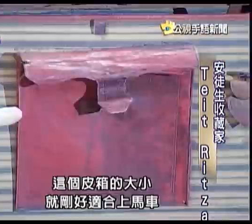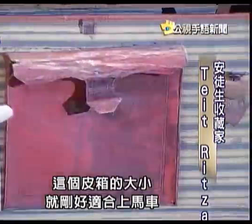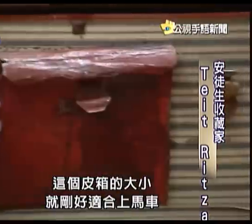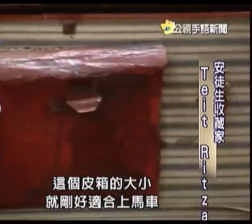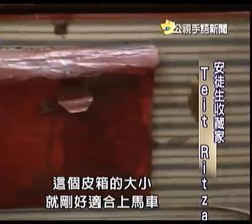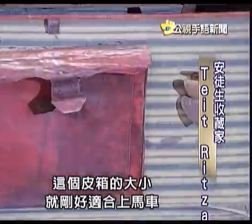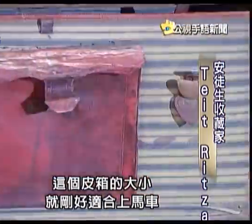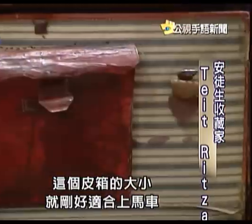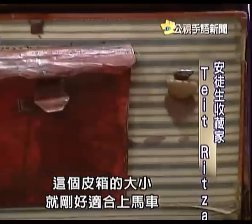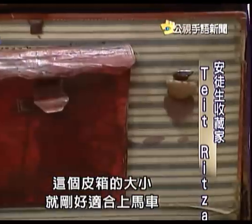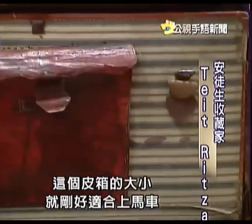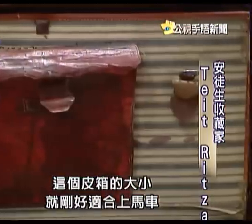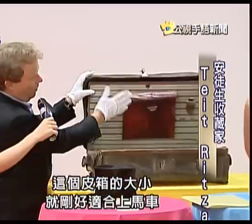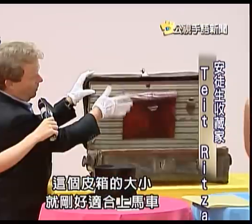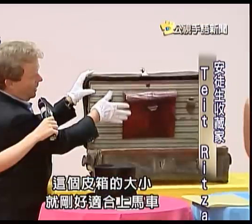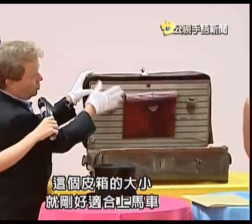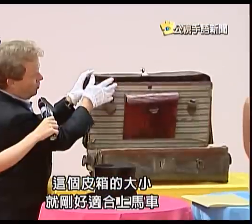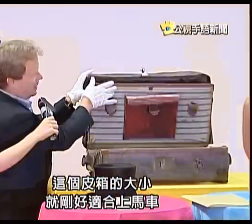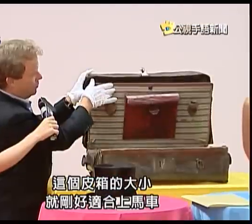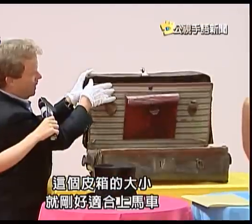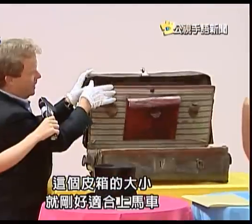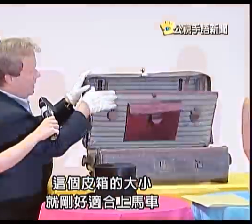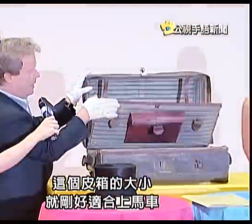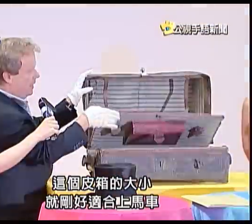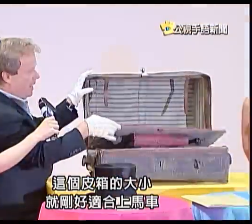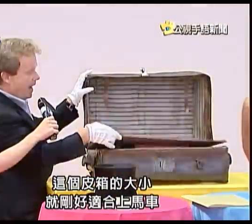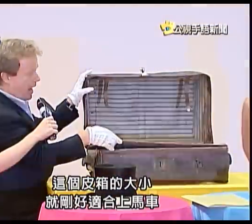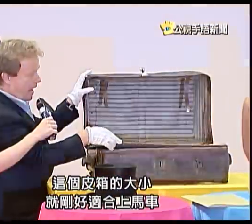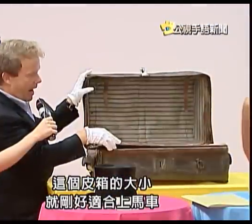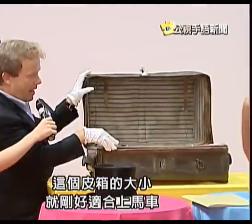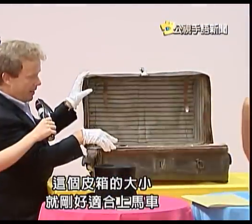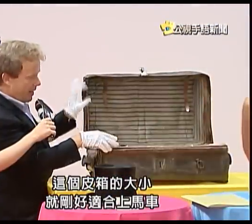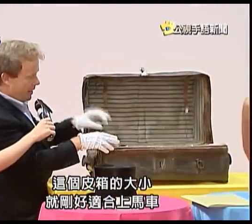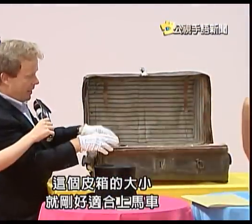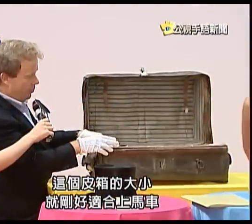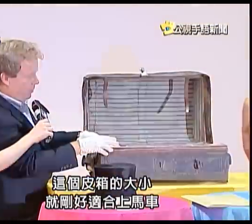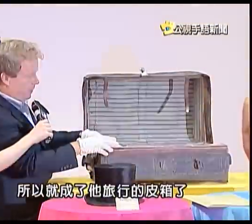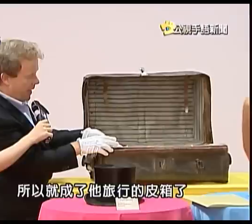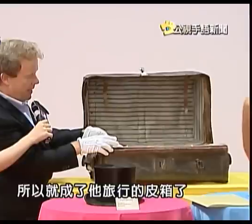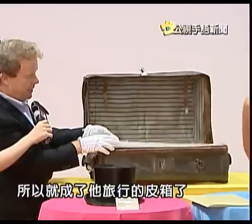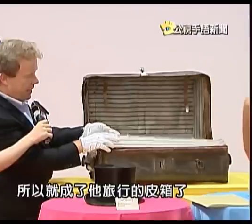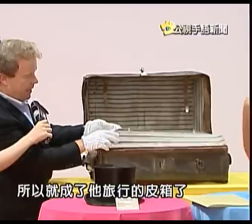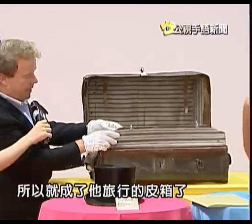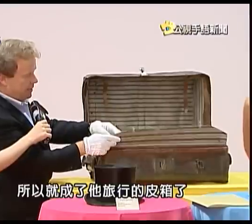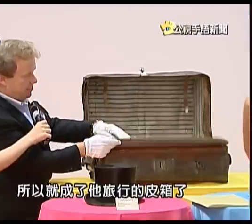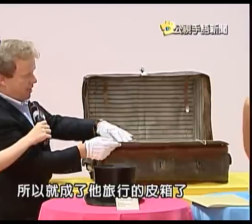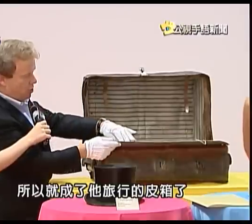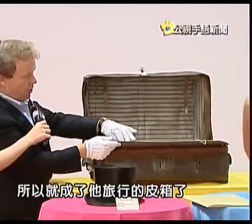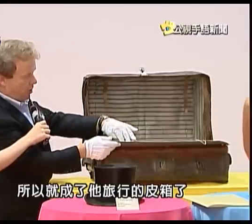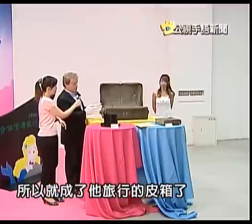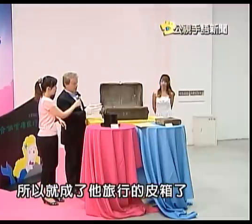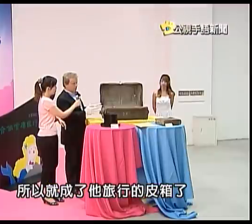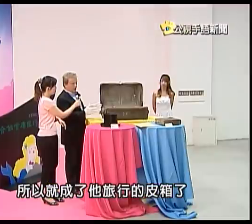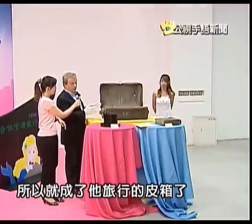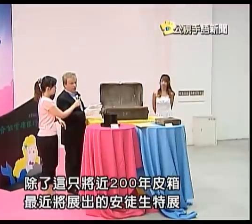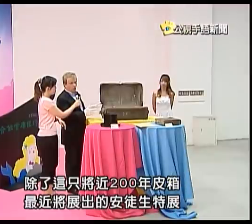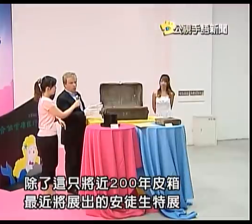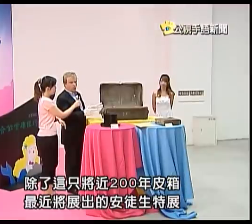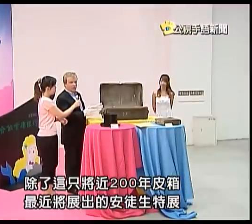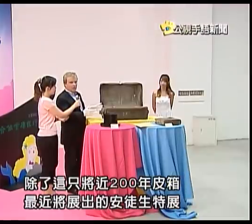carriage.Because there was a limit to how much the horses could carry, so this was your travel case. 除了这纸将近200年